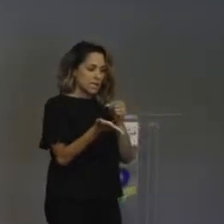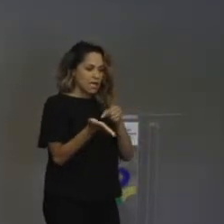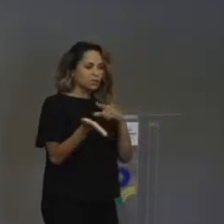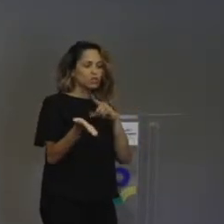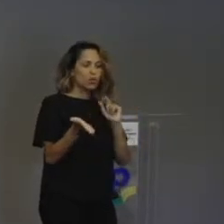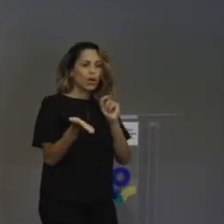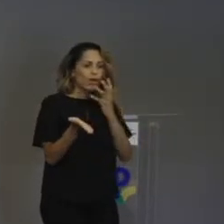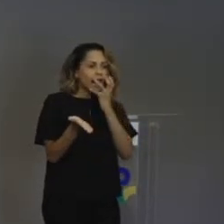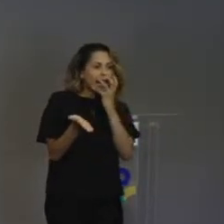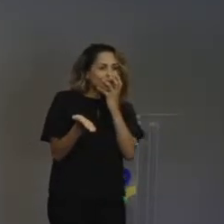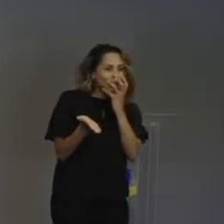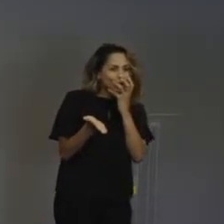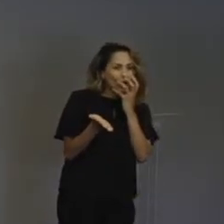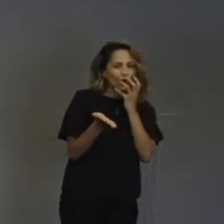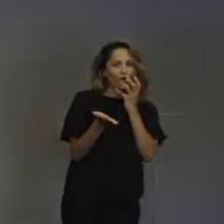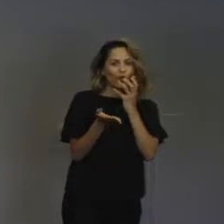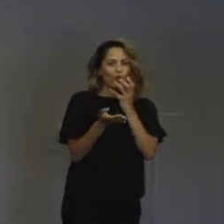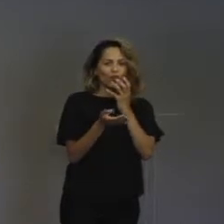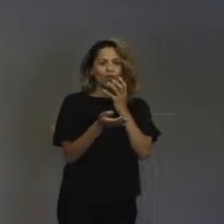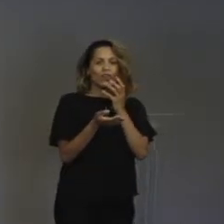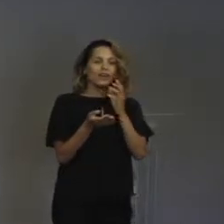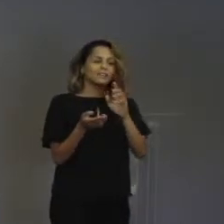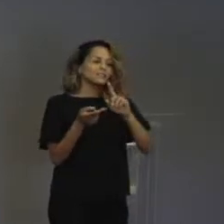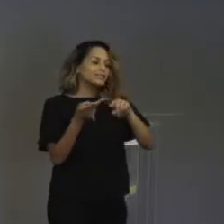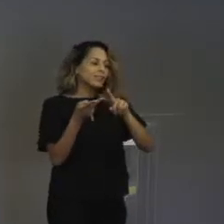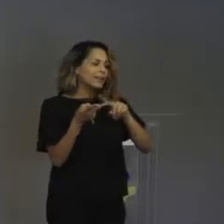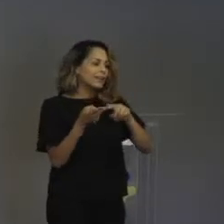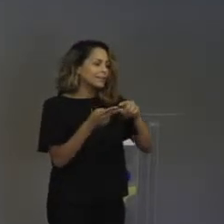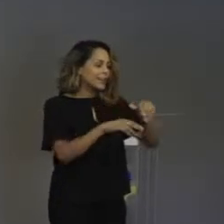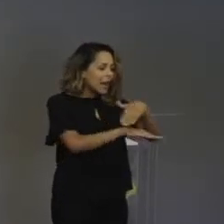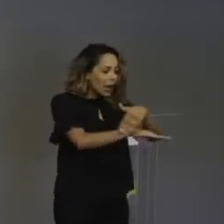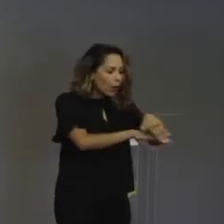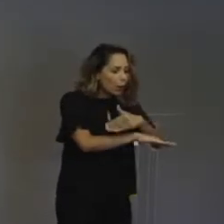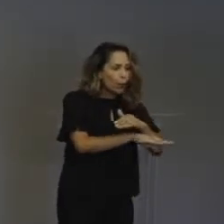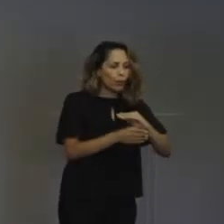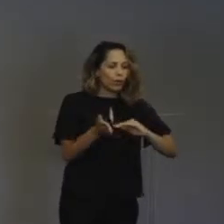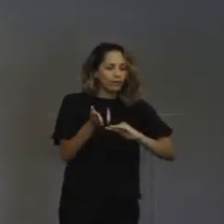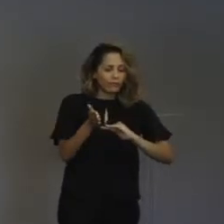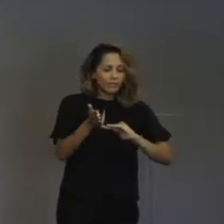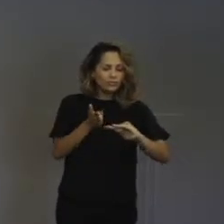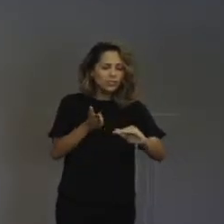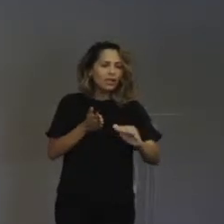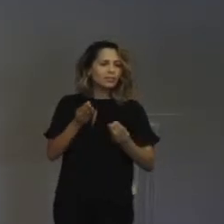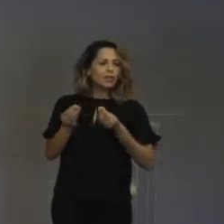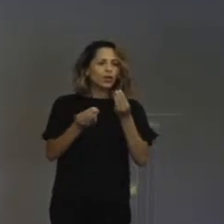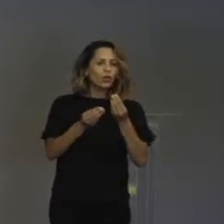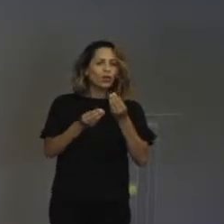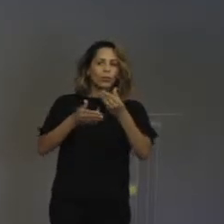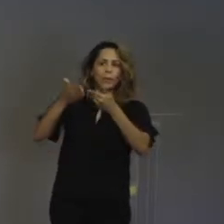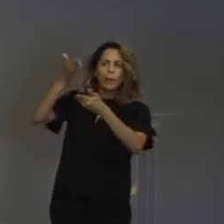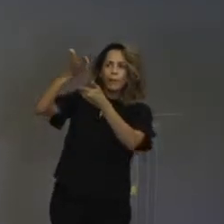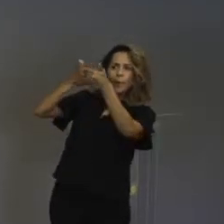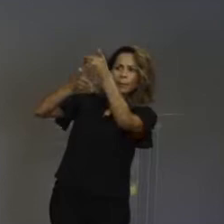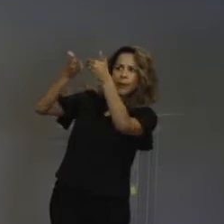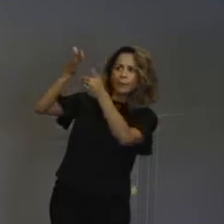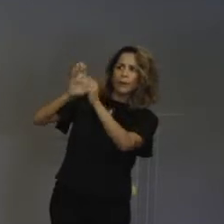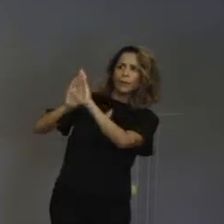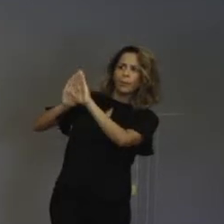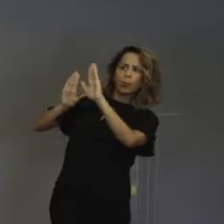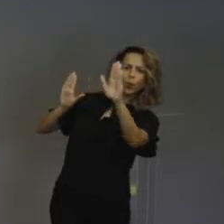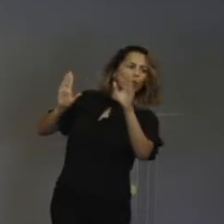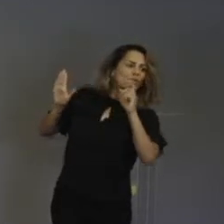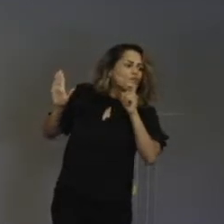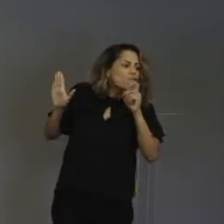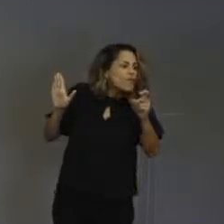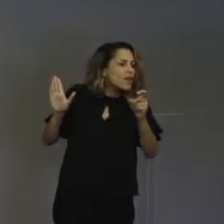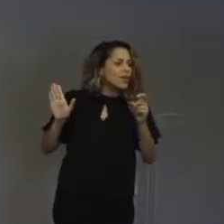da cidade. A criança é capaz de dizer, e tinha uma lá que tinha uma das fachadas, o tio botou fachada verde, aí tinha